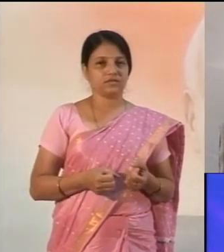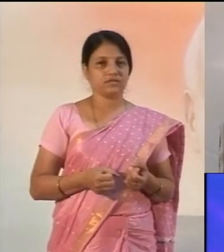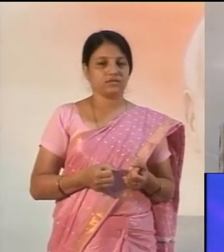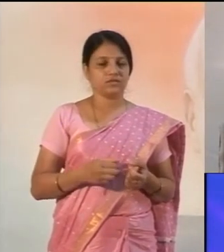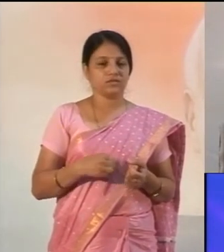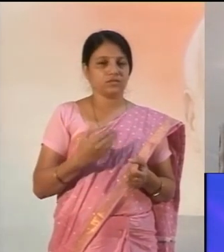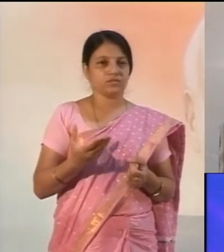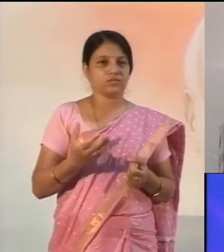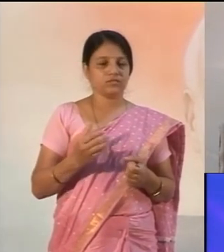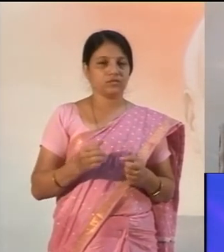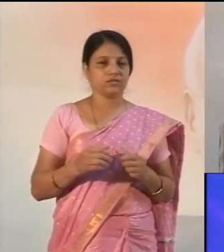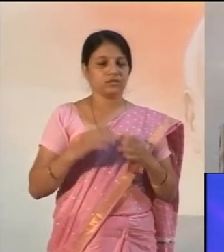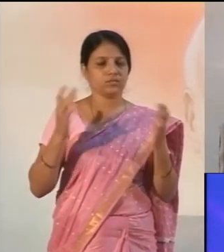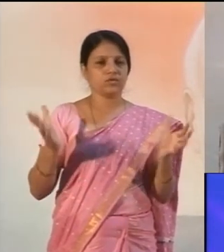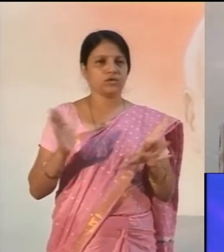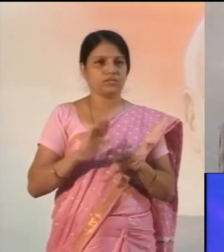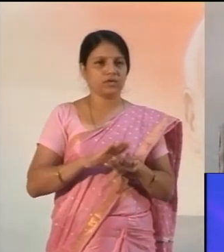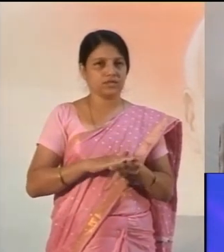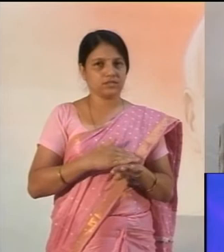उन्हें बहुत प्यार से याद करें,